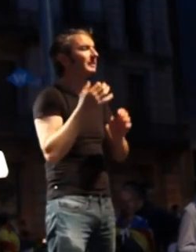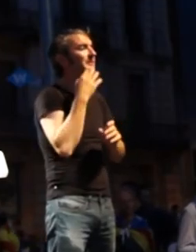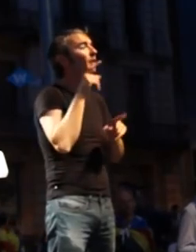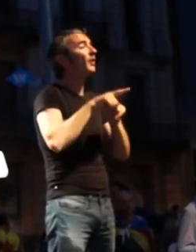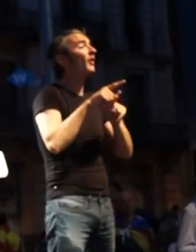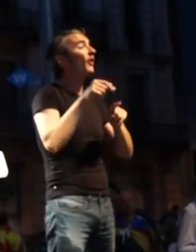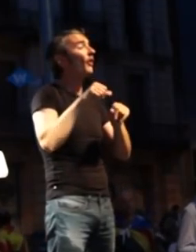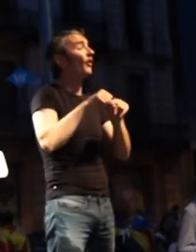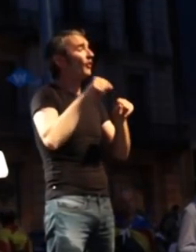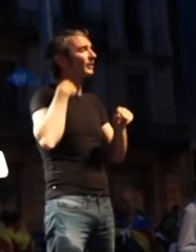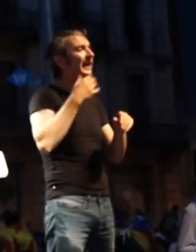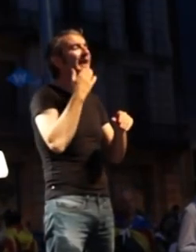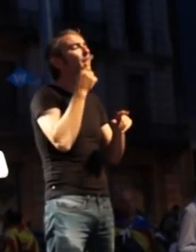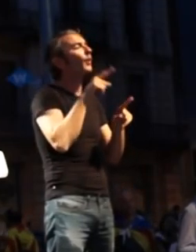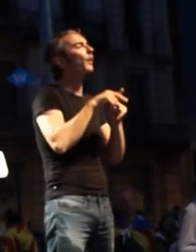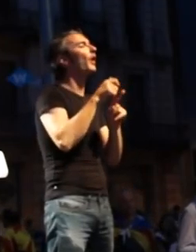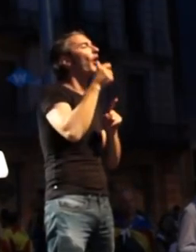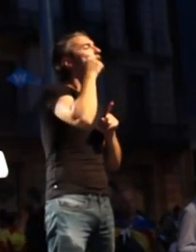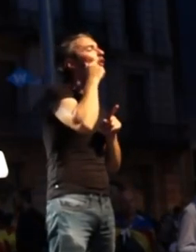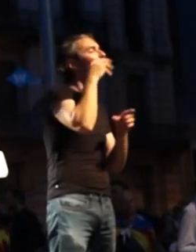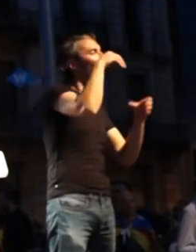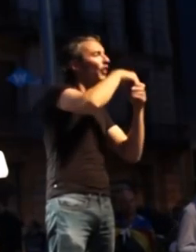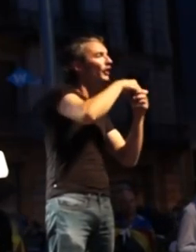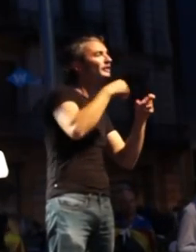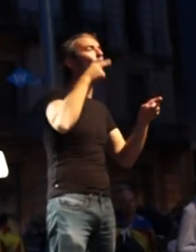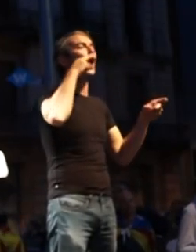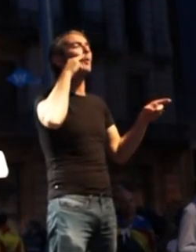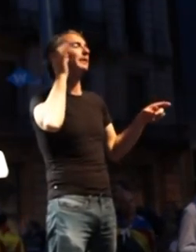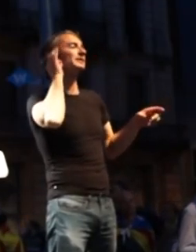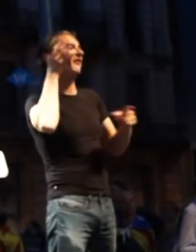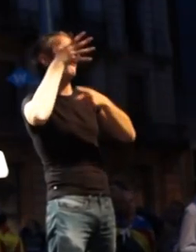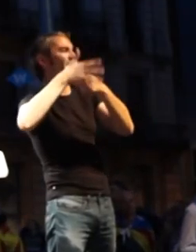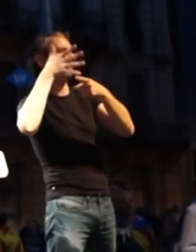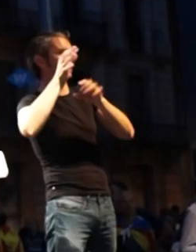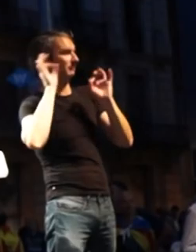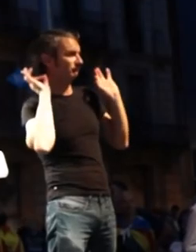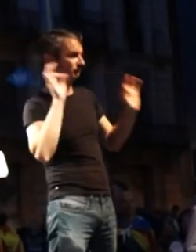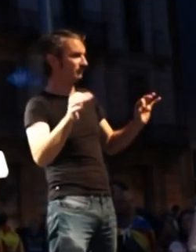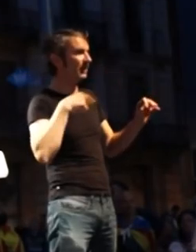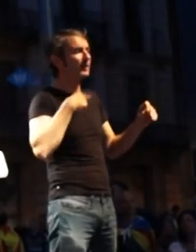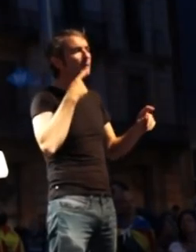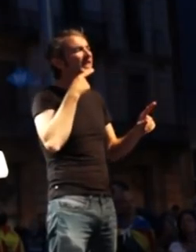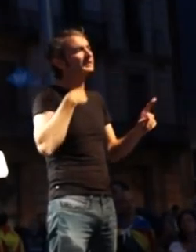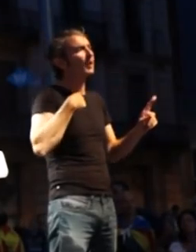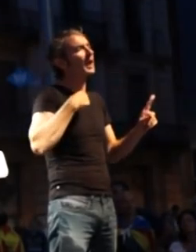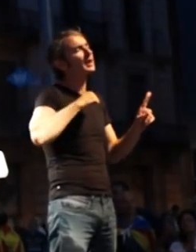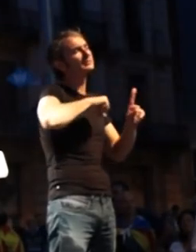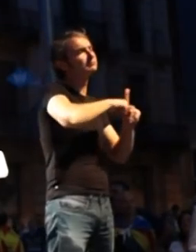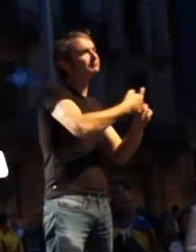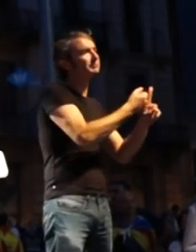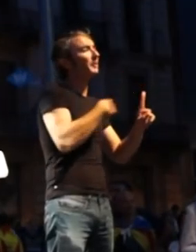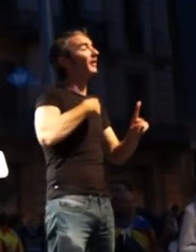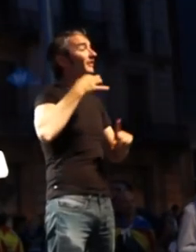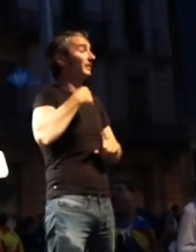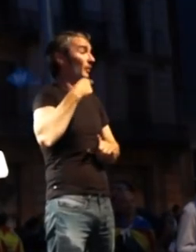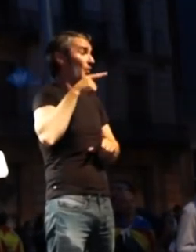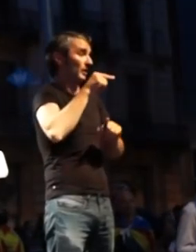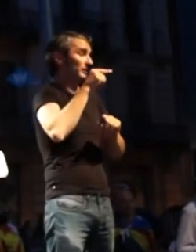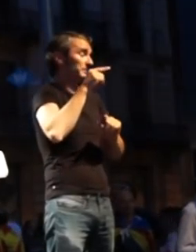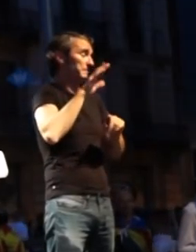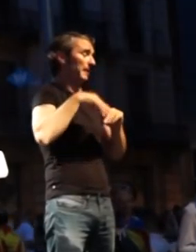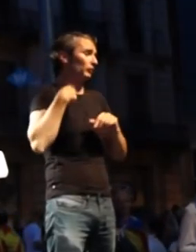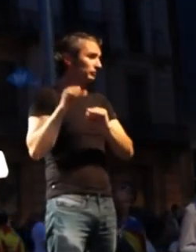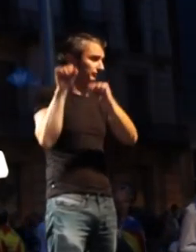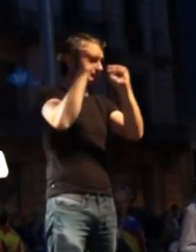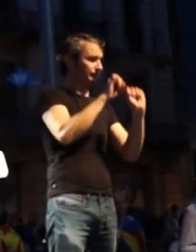Silvio Federici, el cos és a les dones el que la fàbrica als homes. És el seu principal terreny d'explotació, però és també el seu principal terreny de